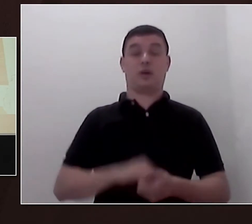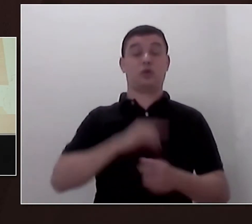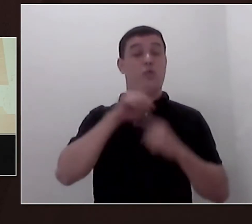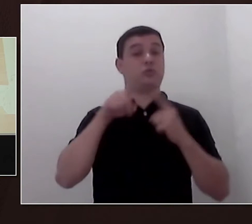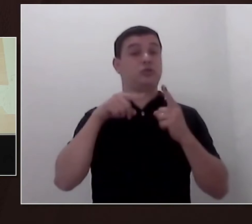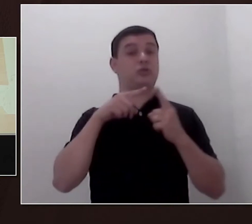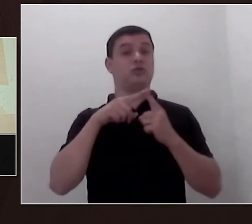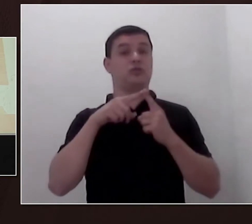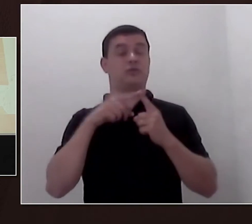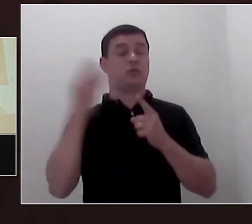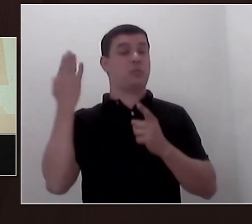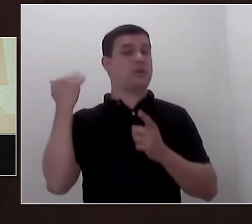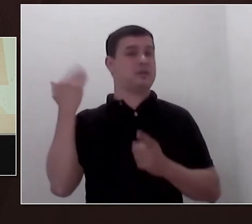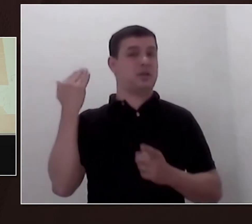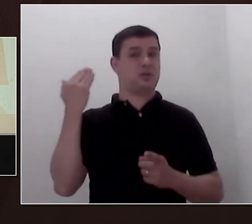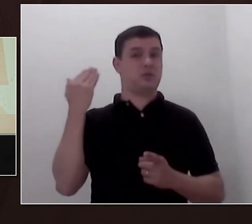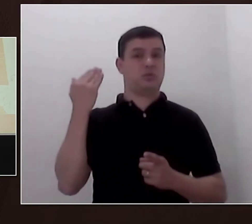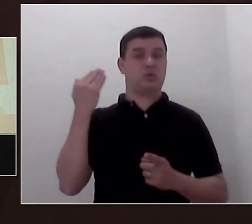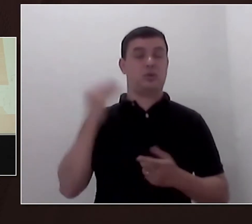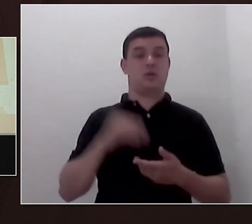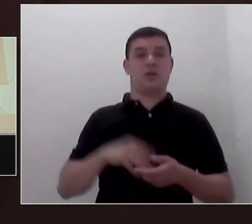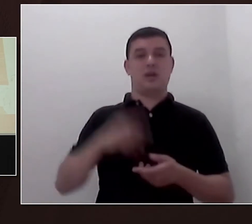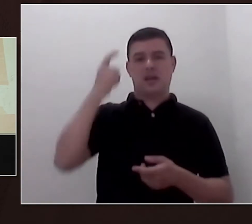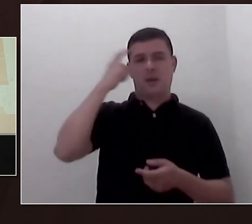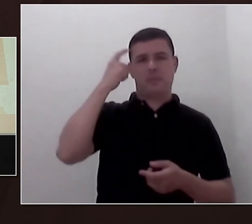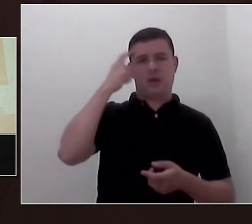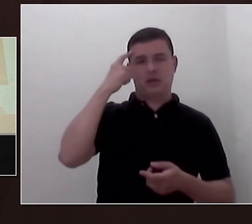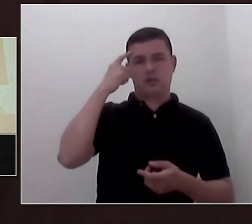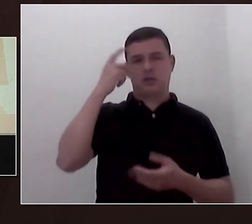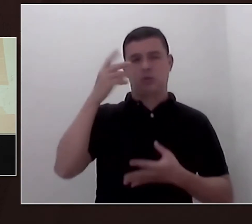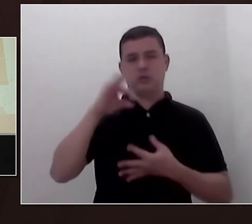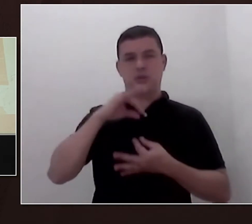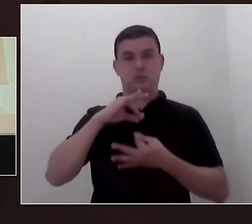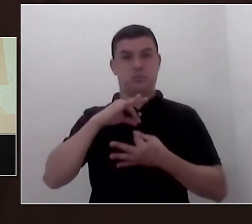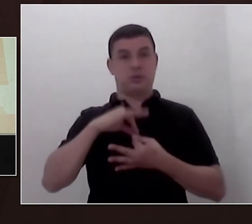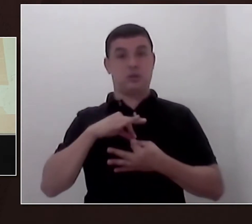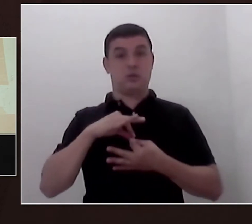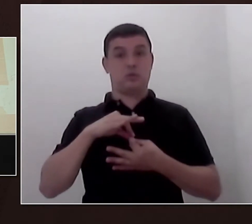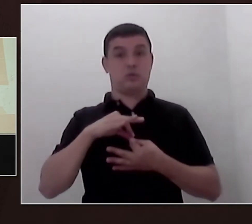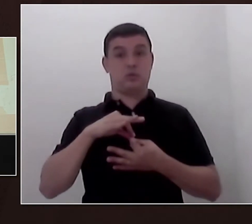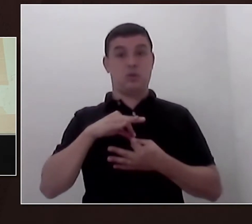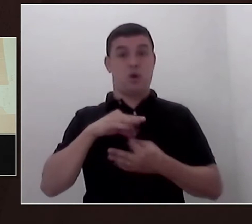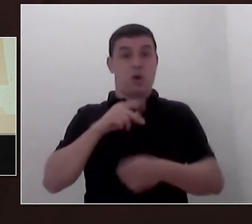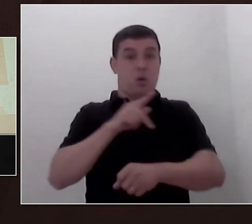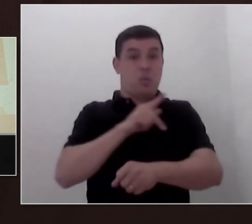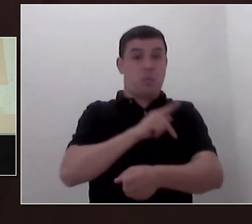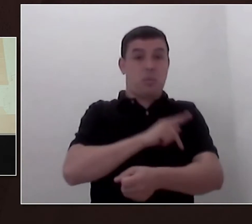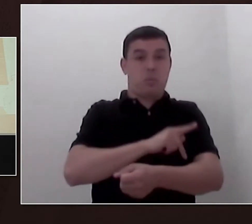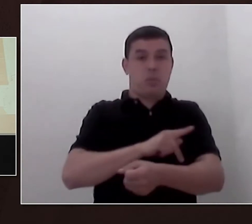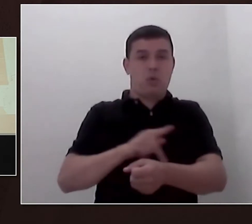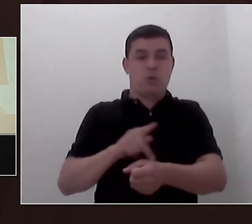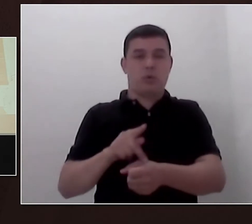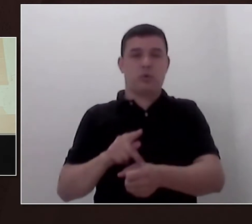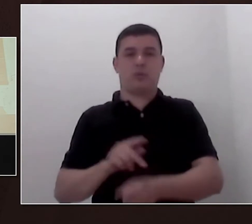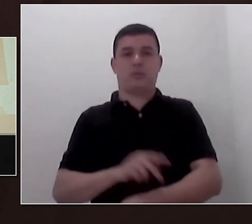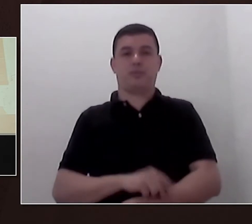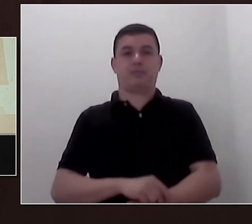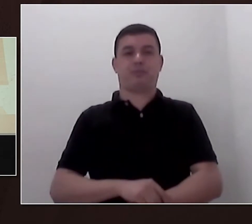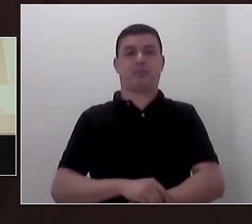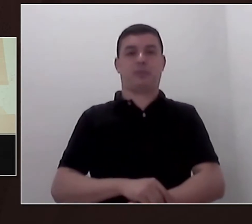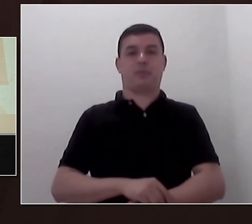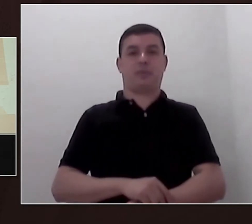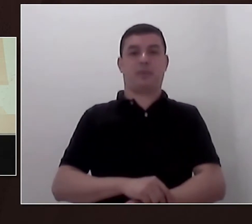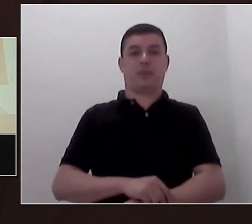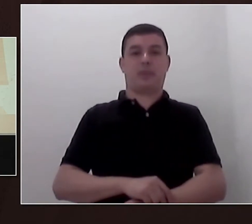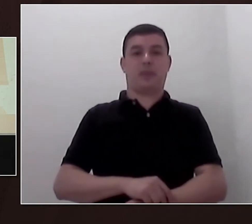e o espírito eram vistos como puros e divinos. Quer dizer, o seu corpo é mau, mas a sua mente